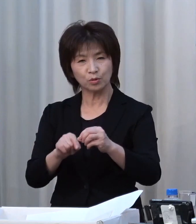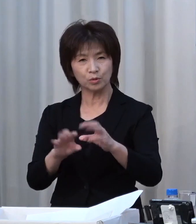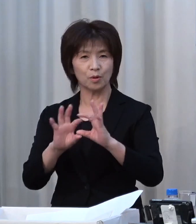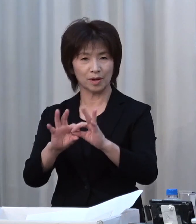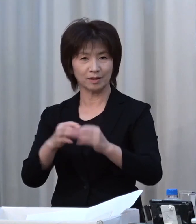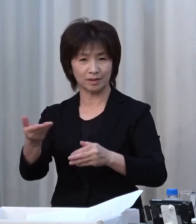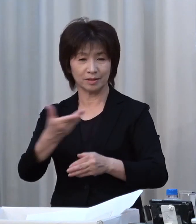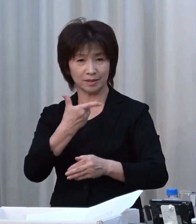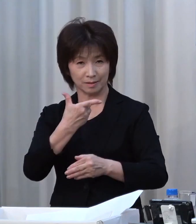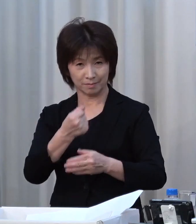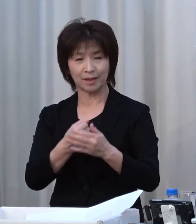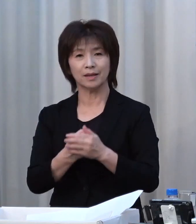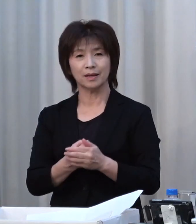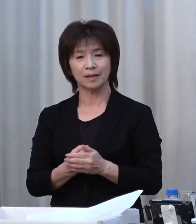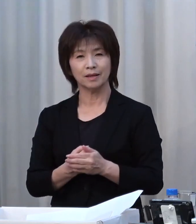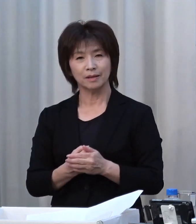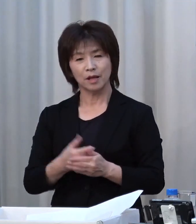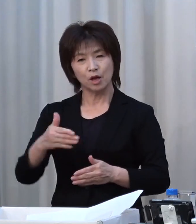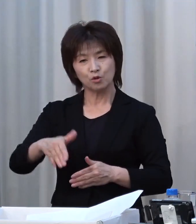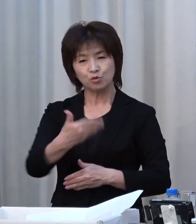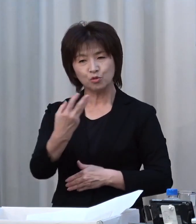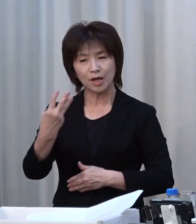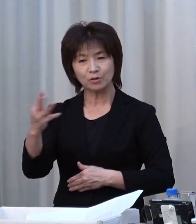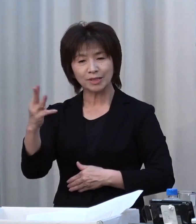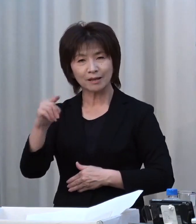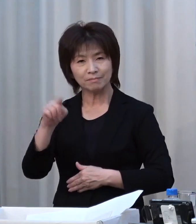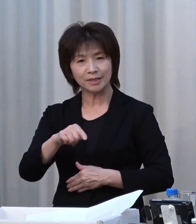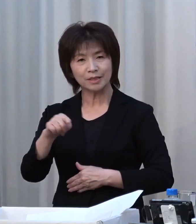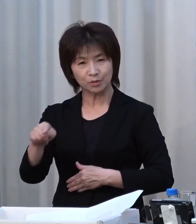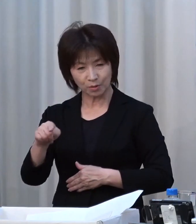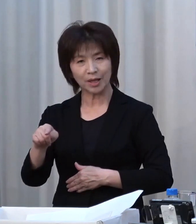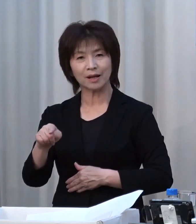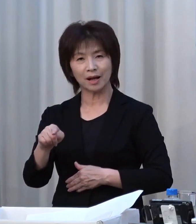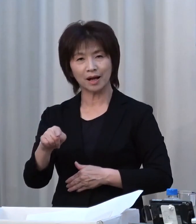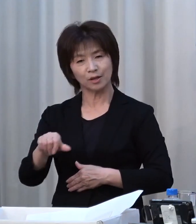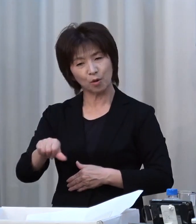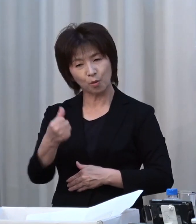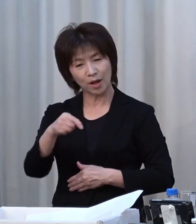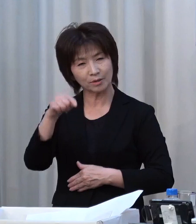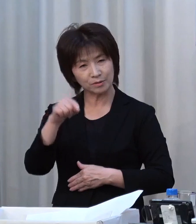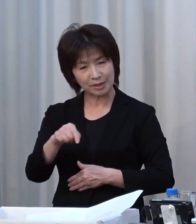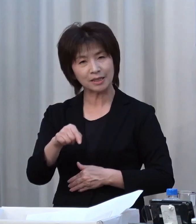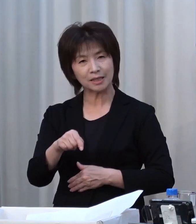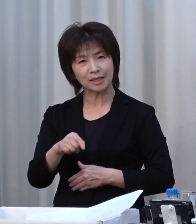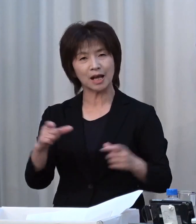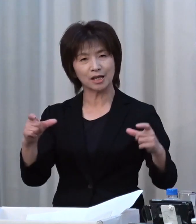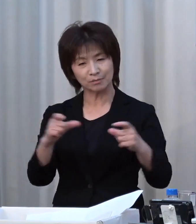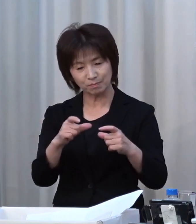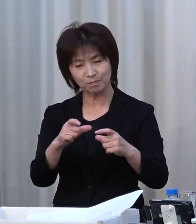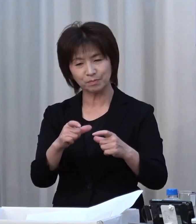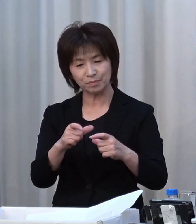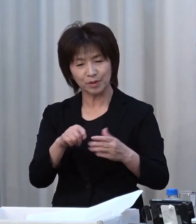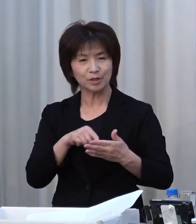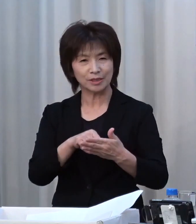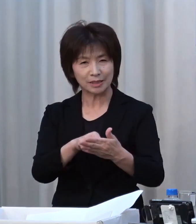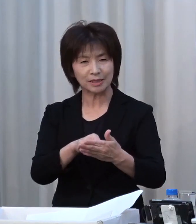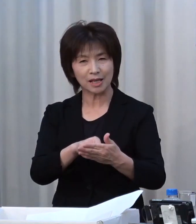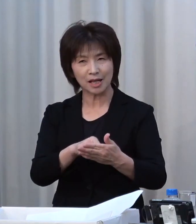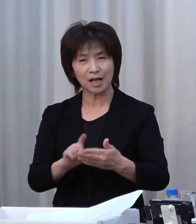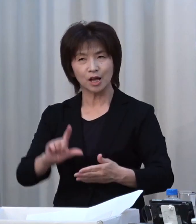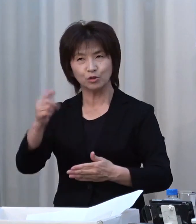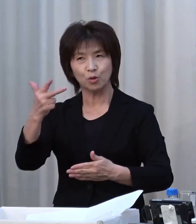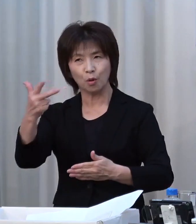ですけど、903人中500人が過少申告なり、上司が適正に把握していなかったというのと、かなり